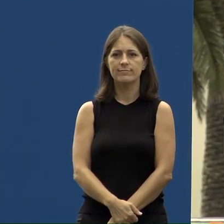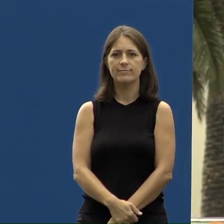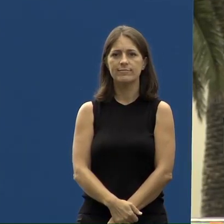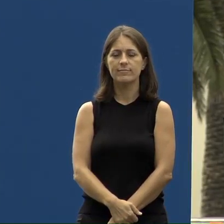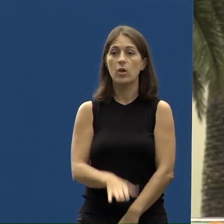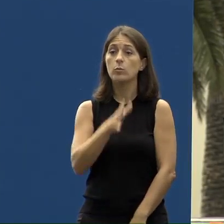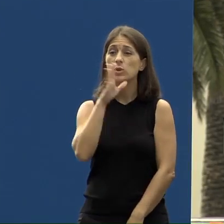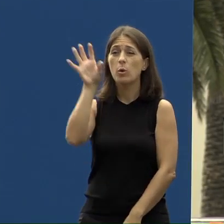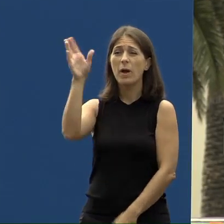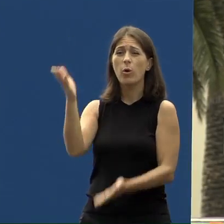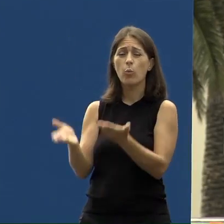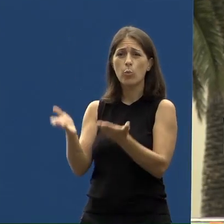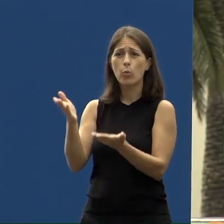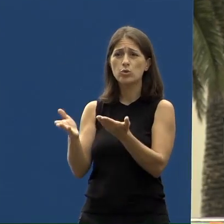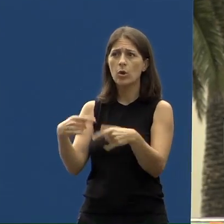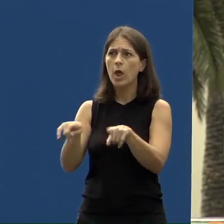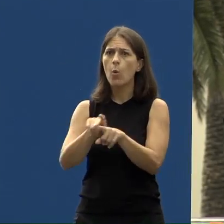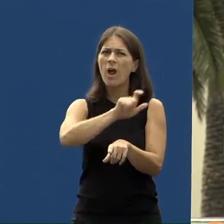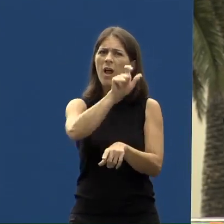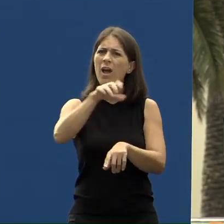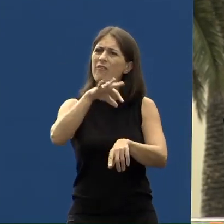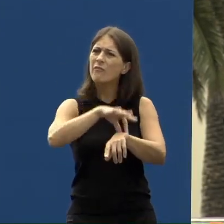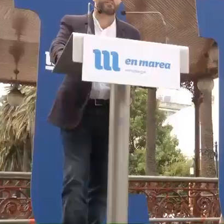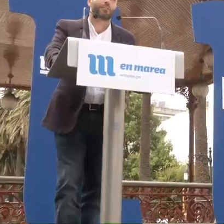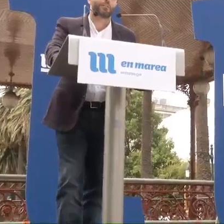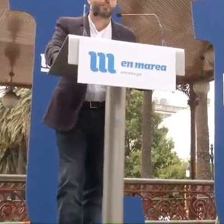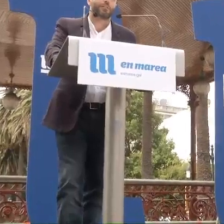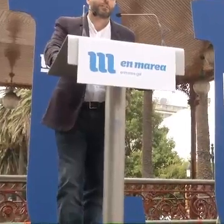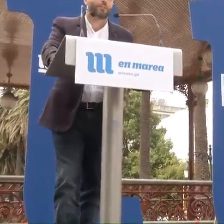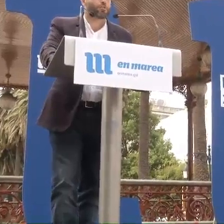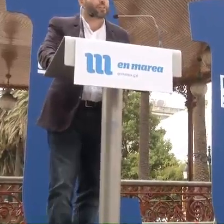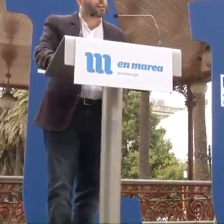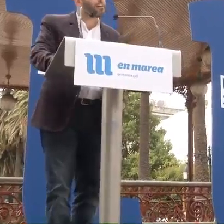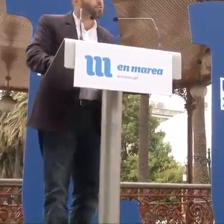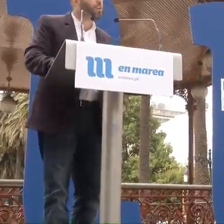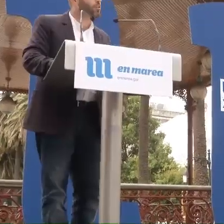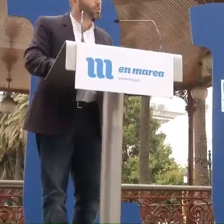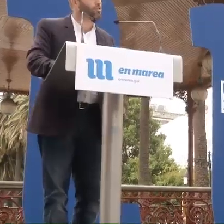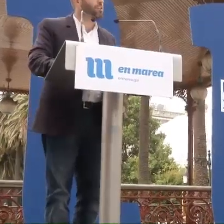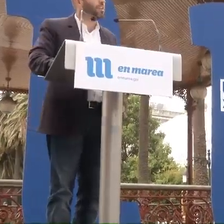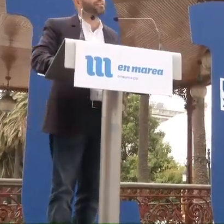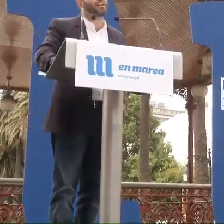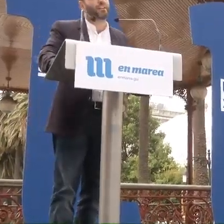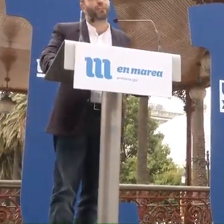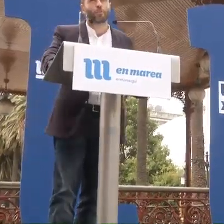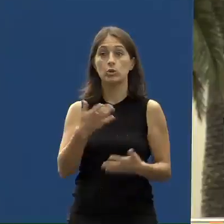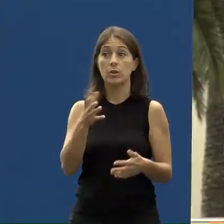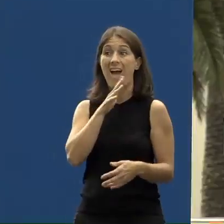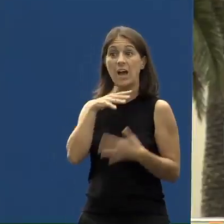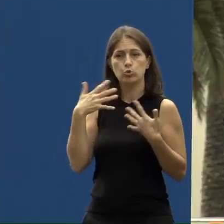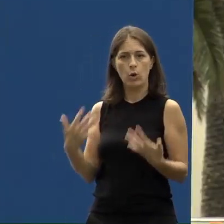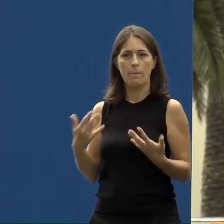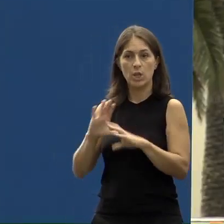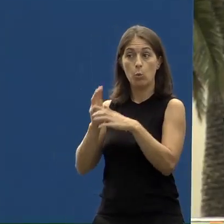Porque un país xusto non deixa morrer os seus enfermos na casa. E hai altos cargos da Consellería de Sanidade do